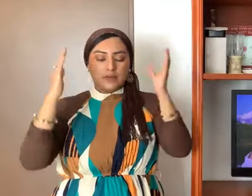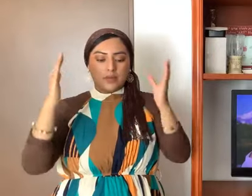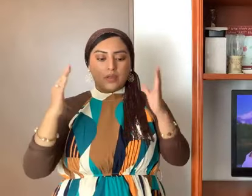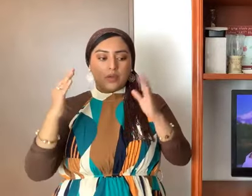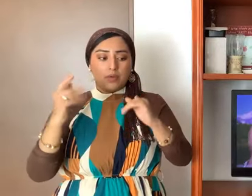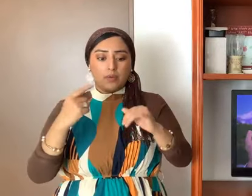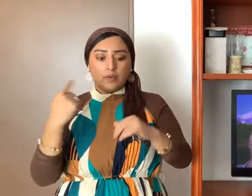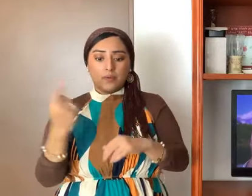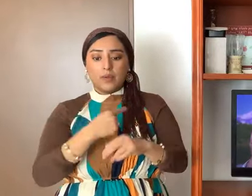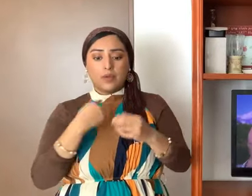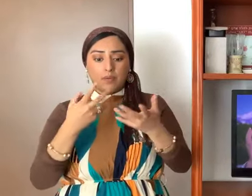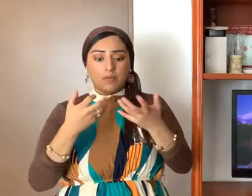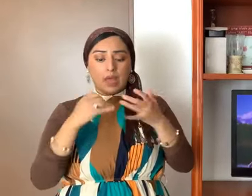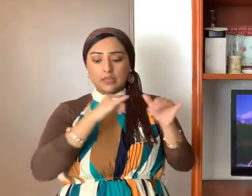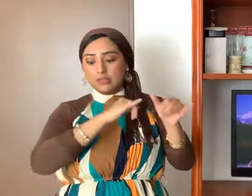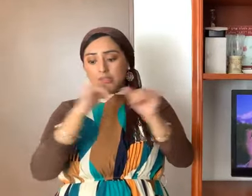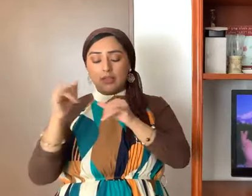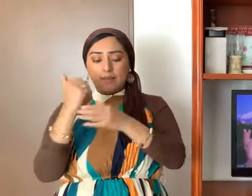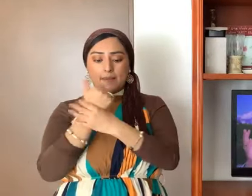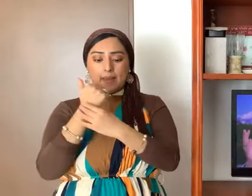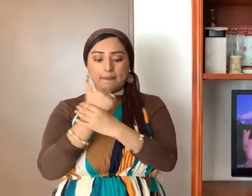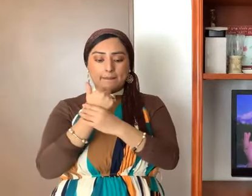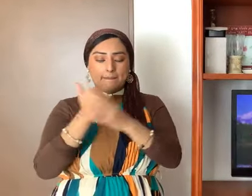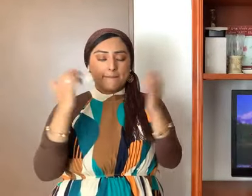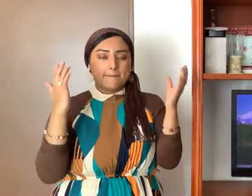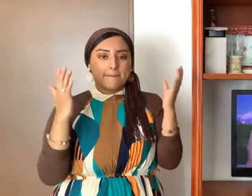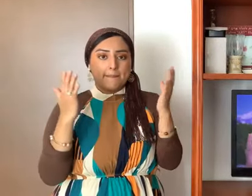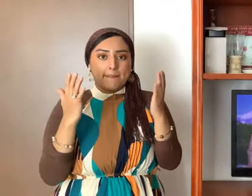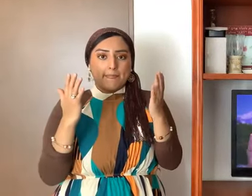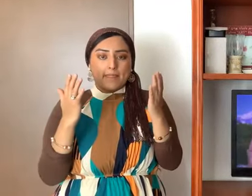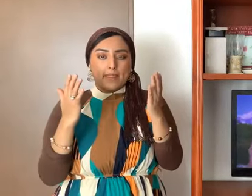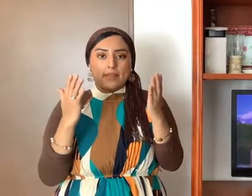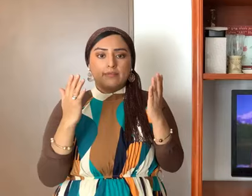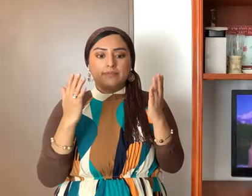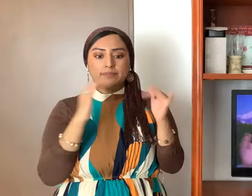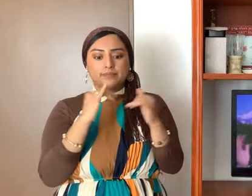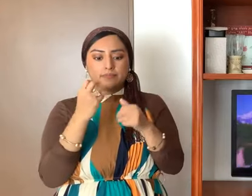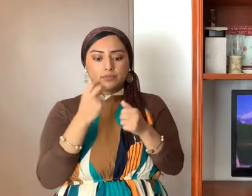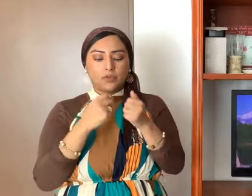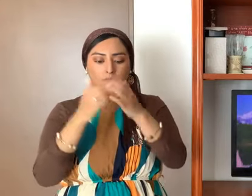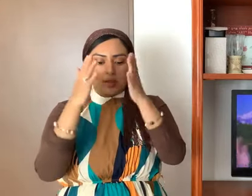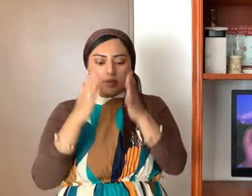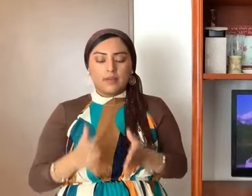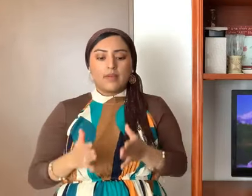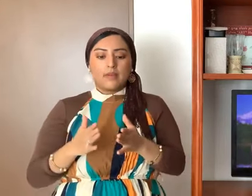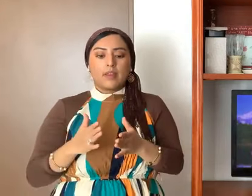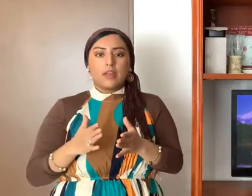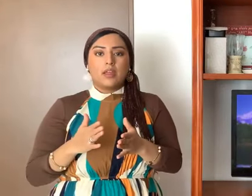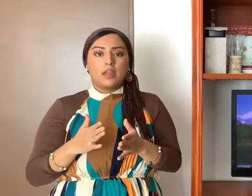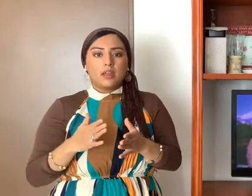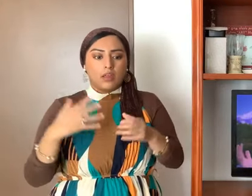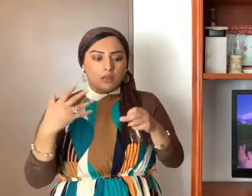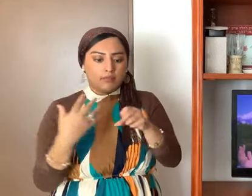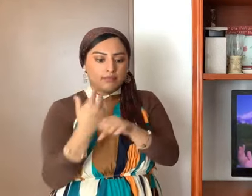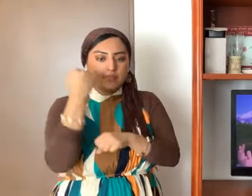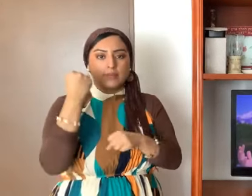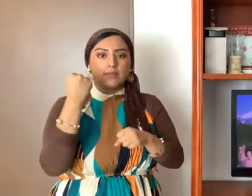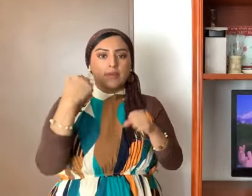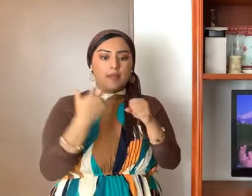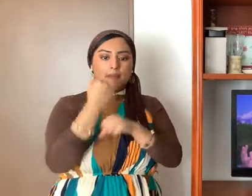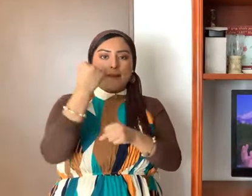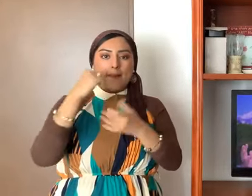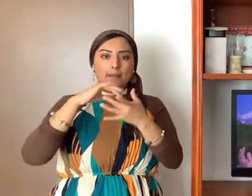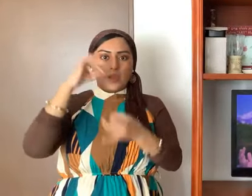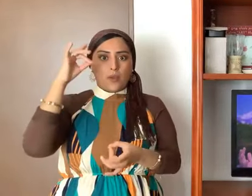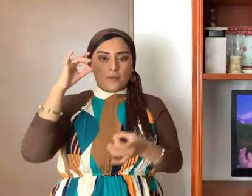queremos ser nosotros como Él, ser como tus siervos, como los apóstoles, que eran pescadores y terminaron siendo pescadores